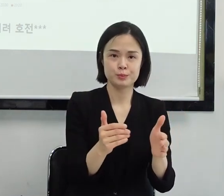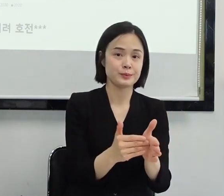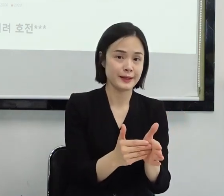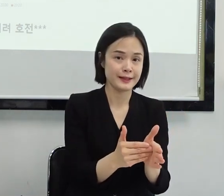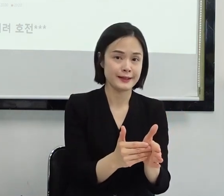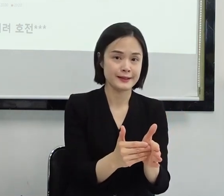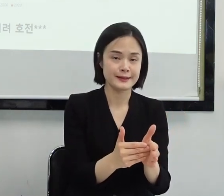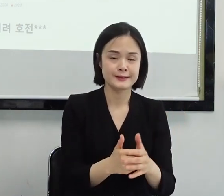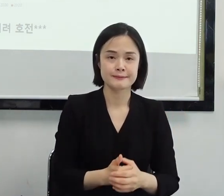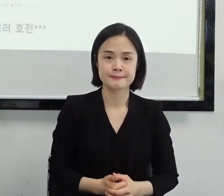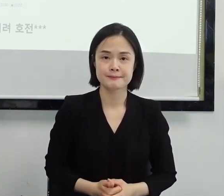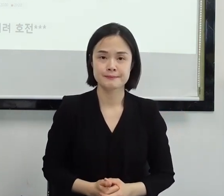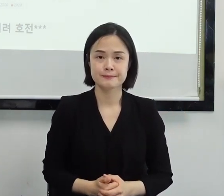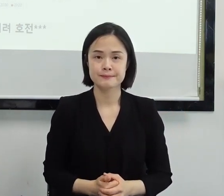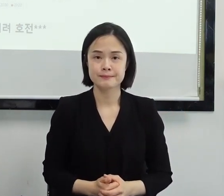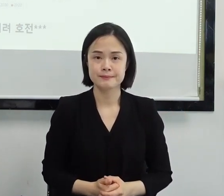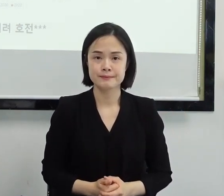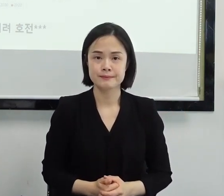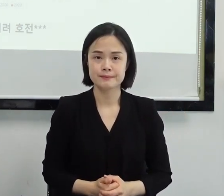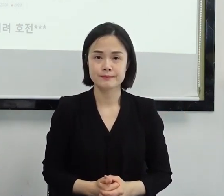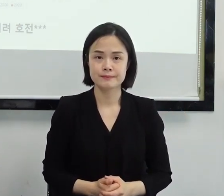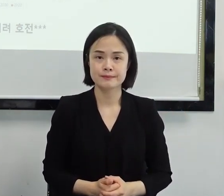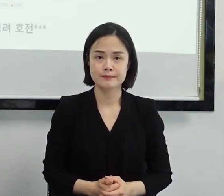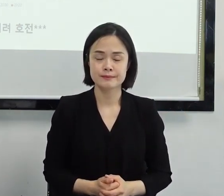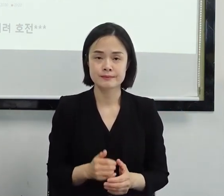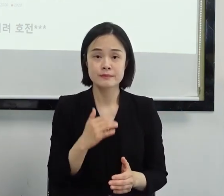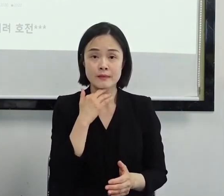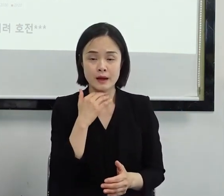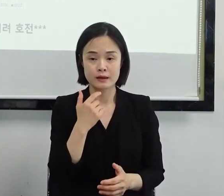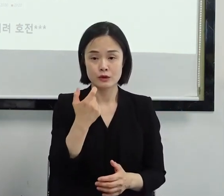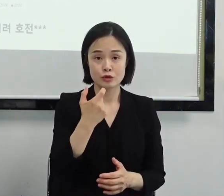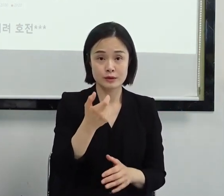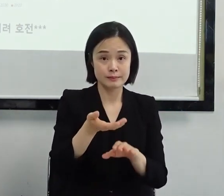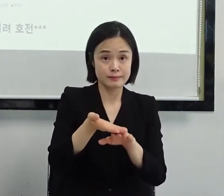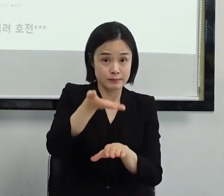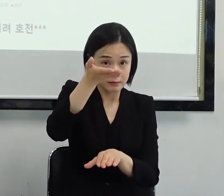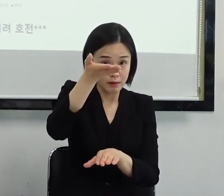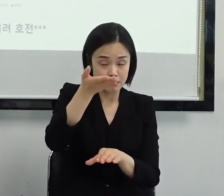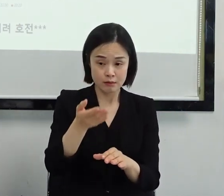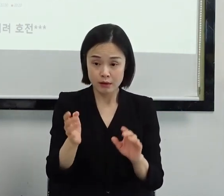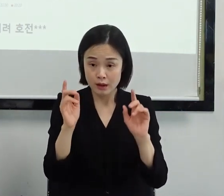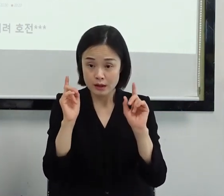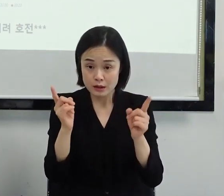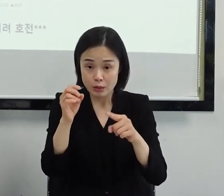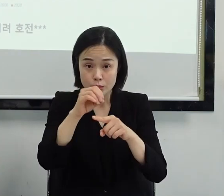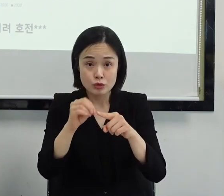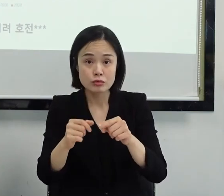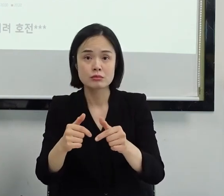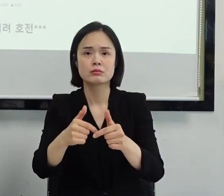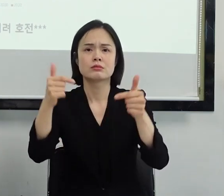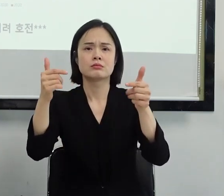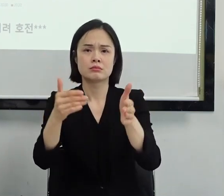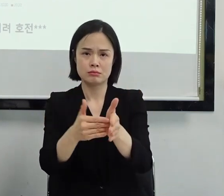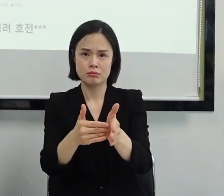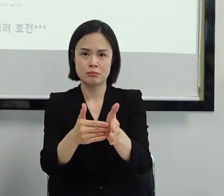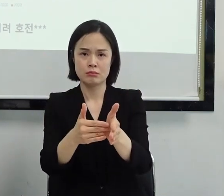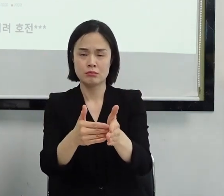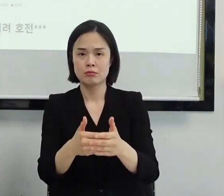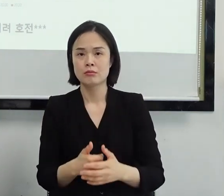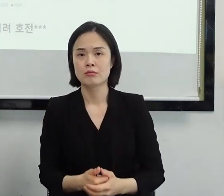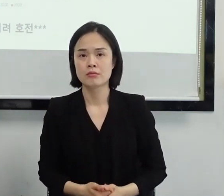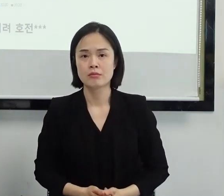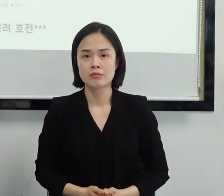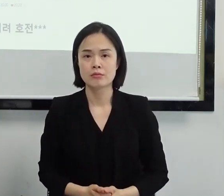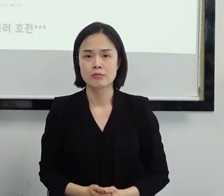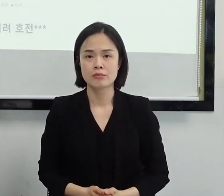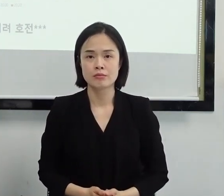반면에 이 60세 이상인 경우에는 실업률이 오히려 늘었죠. 그러니까는 이제 여기서 보면